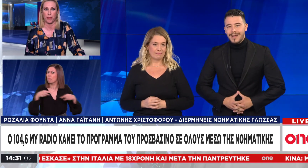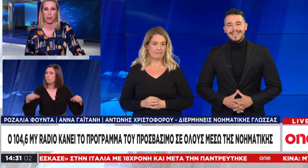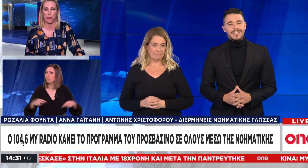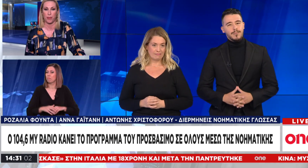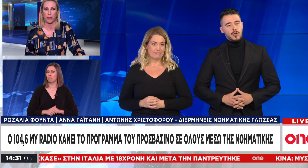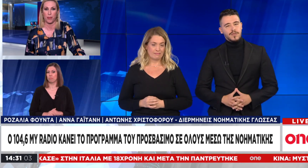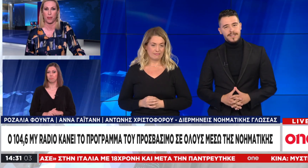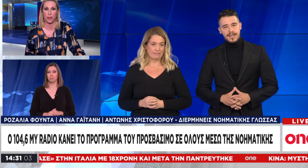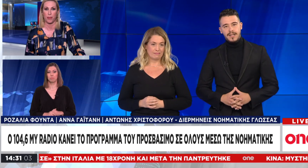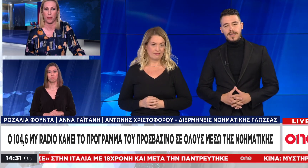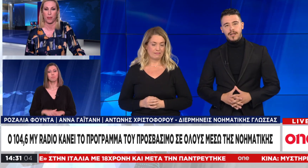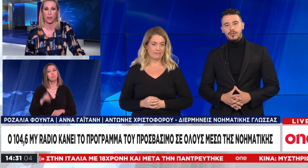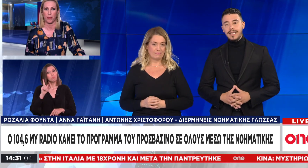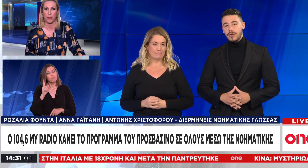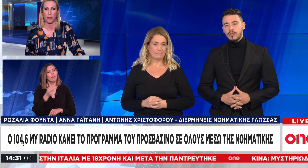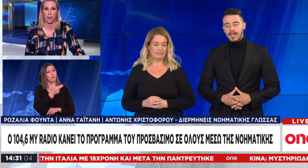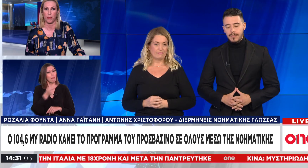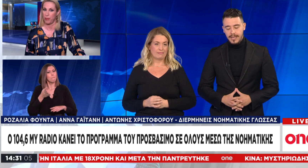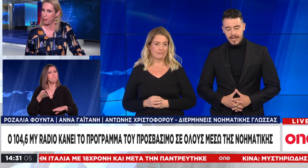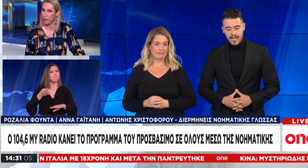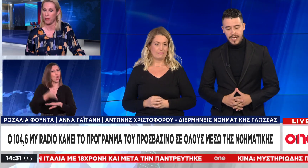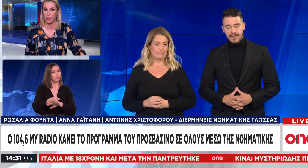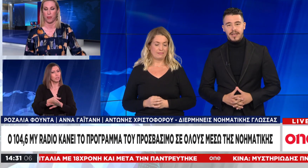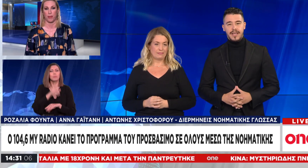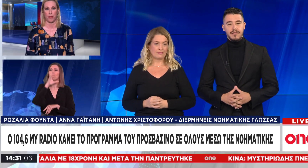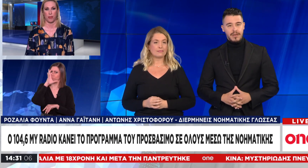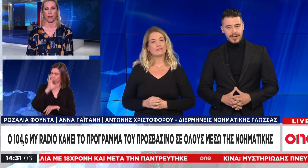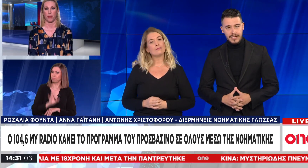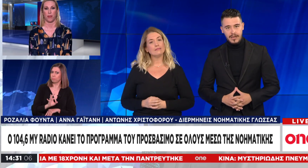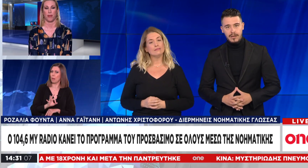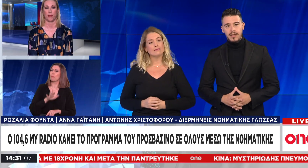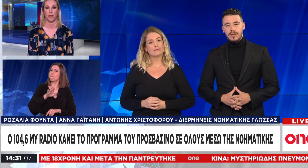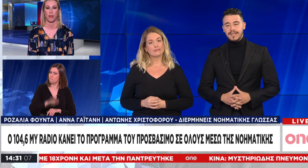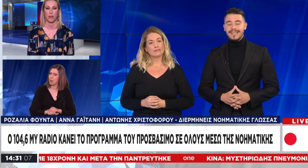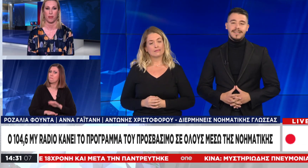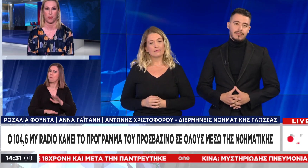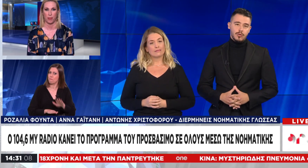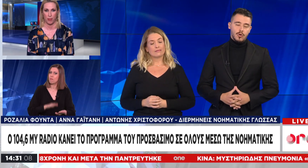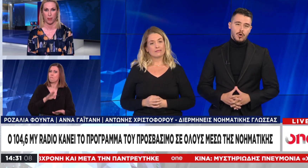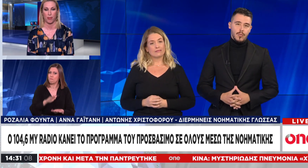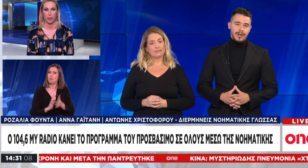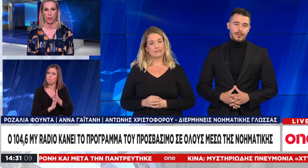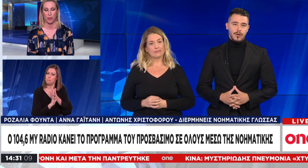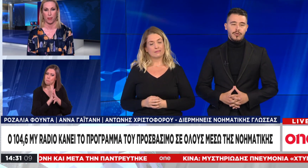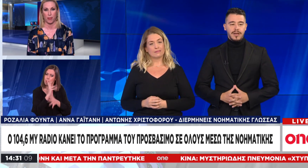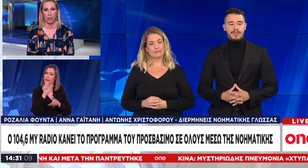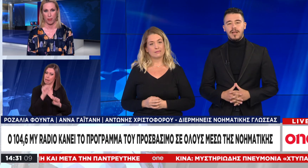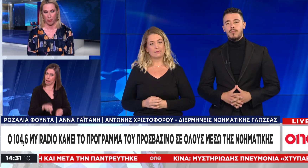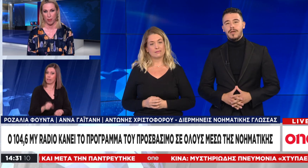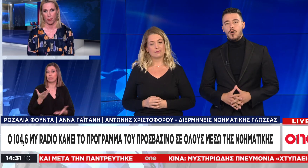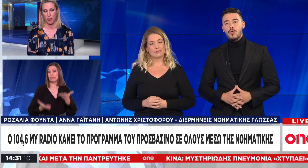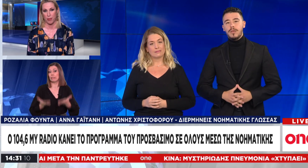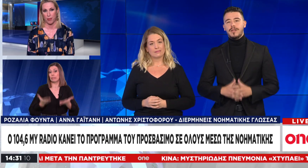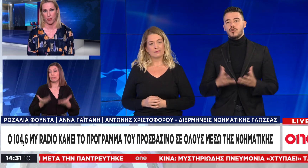κομμάτι της πρόσβασης η αλήθεια είναι ότι γίνονται κάποια βήματα σε σύγκριση με το παρελθόν δηλαδή